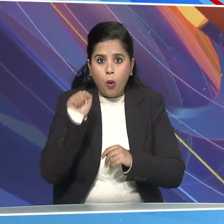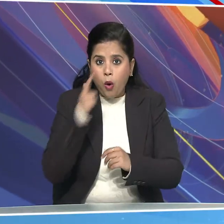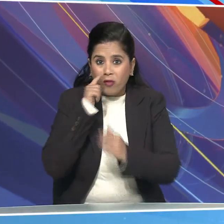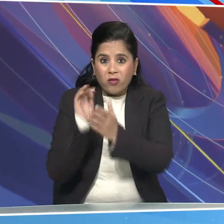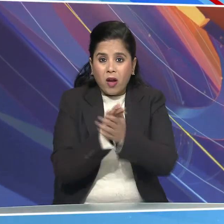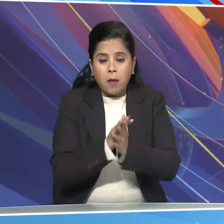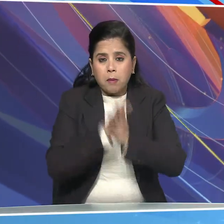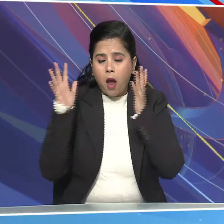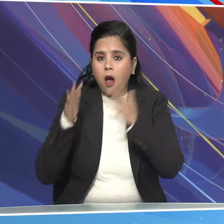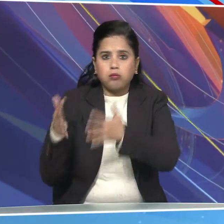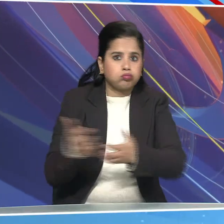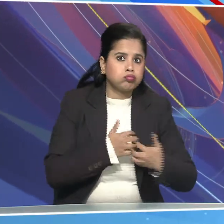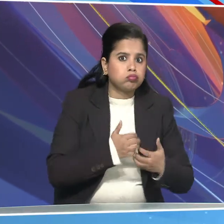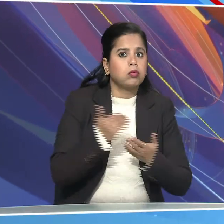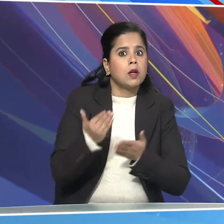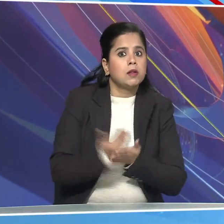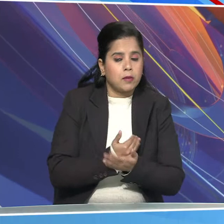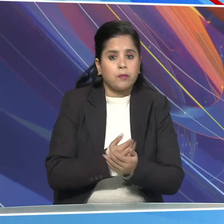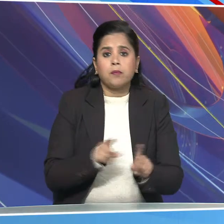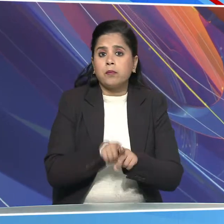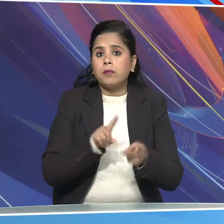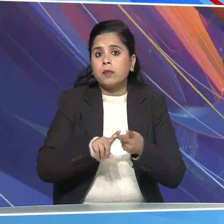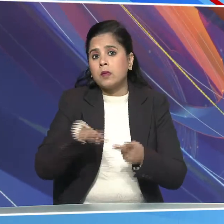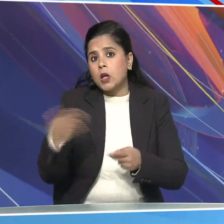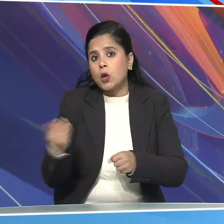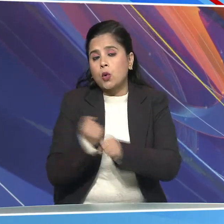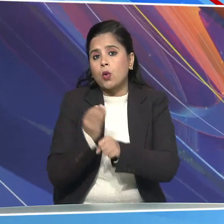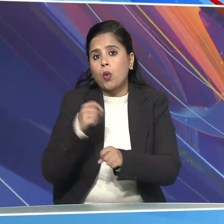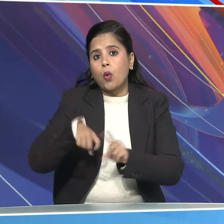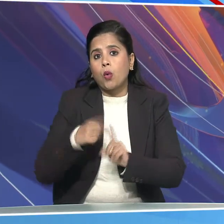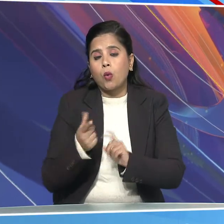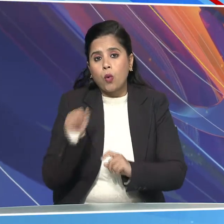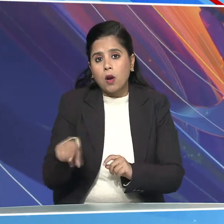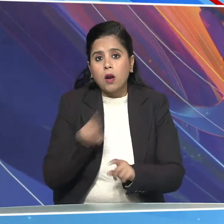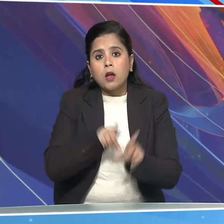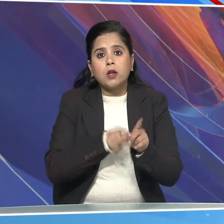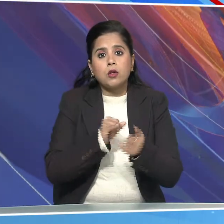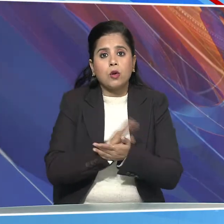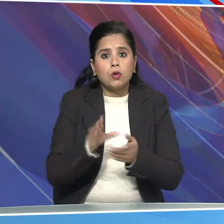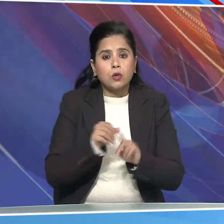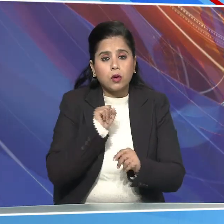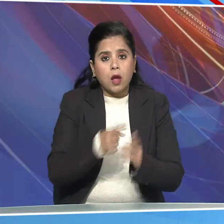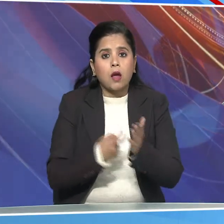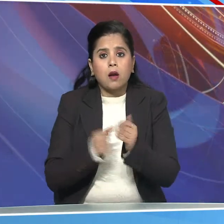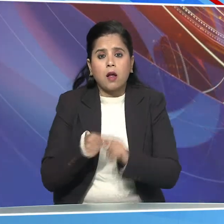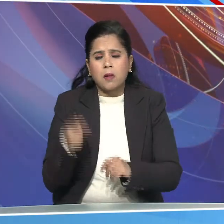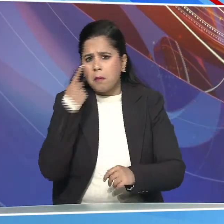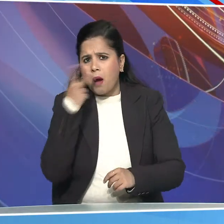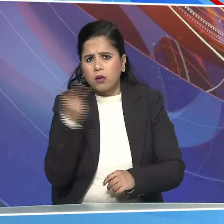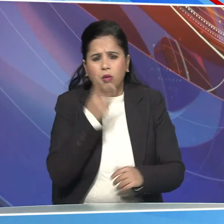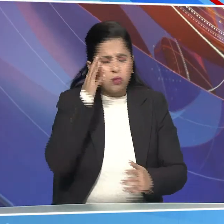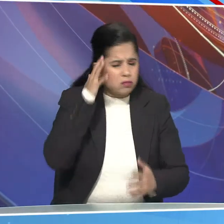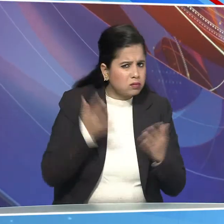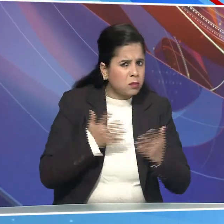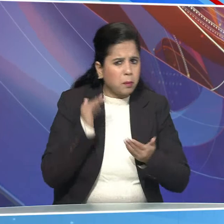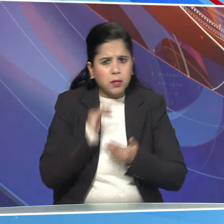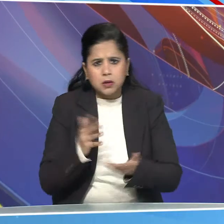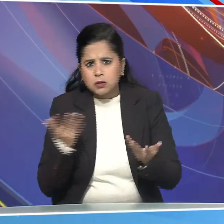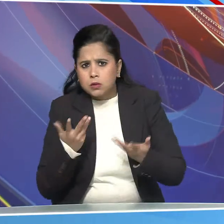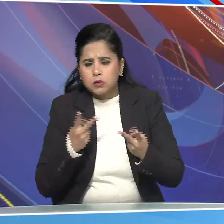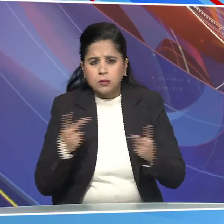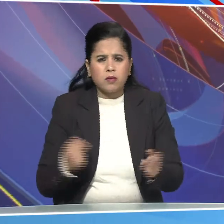बचाते हैं और दूसरी तरफ गोकुल में यशोदा मैया और राधा की मैन बेहद परेशान हो रही होती है